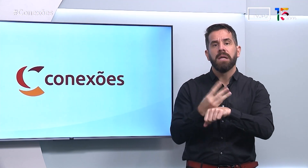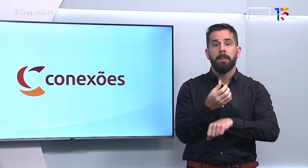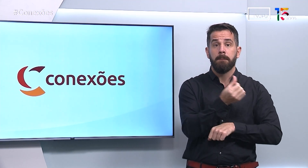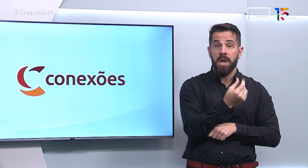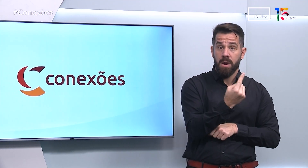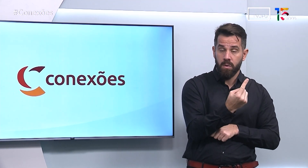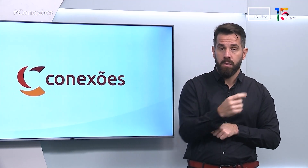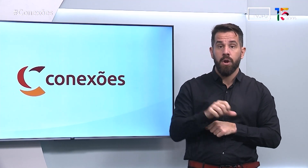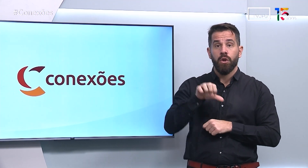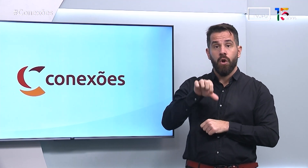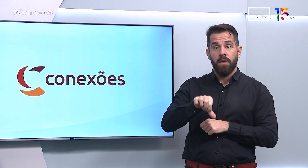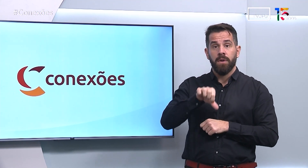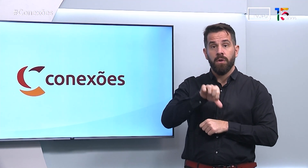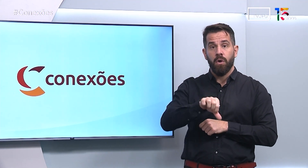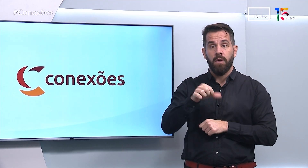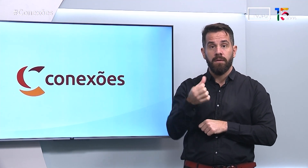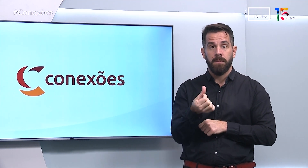61